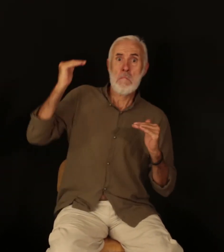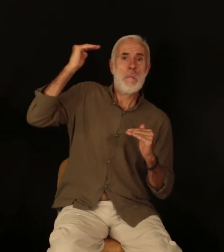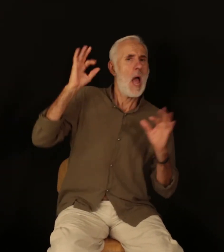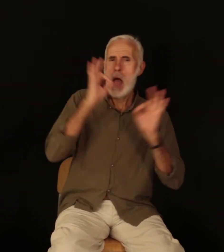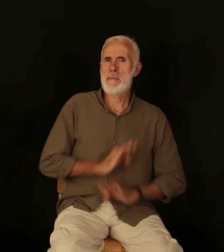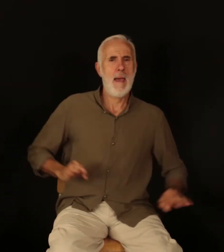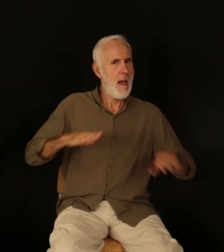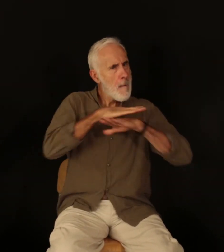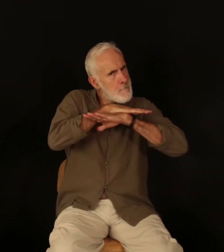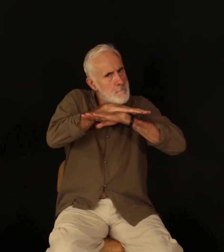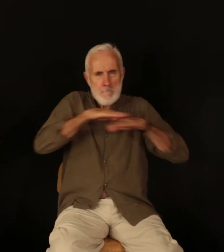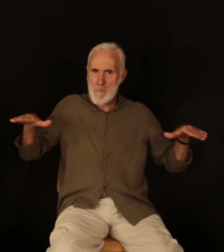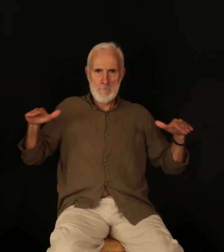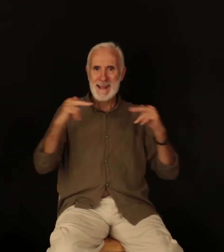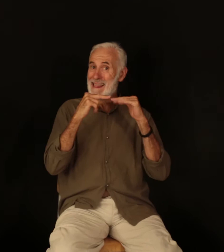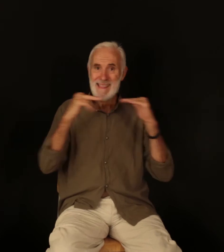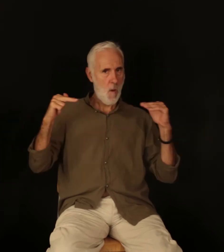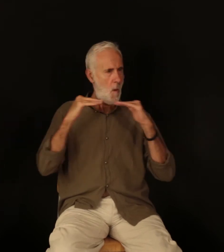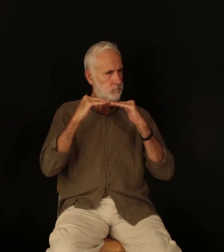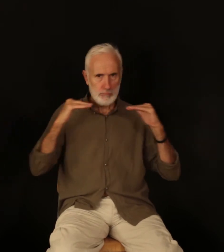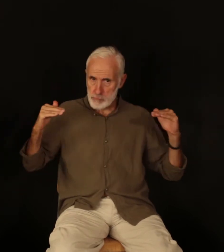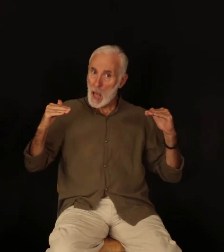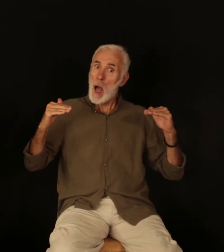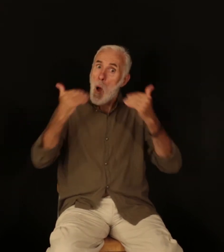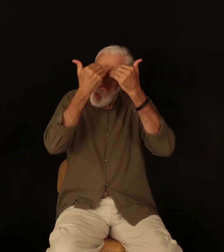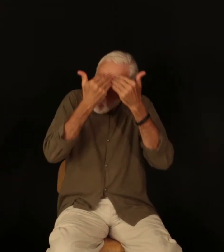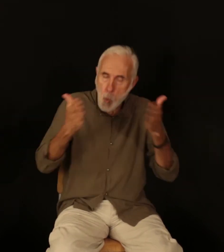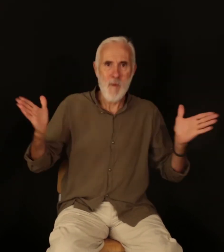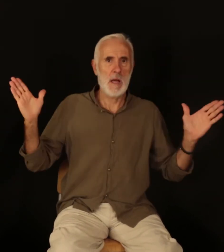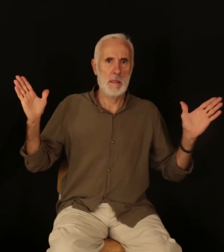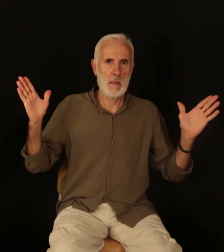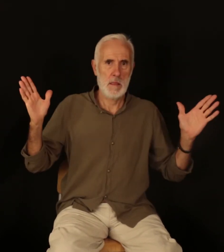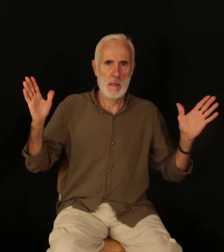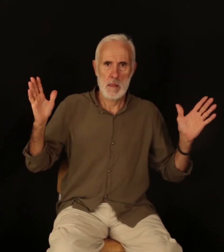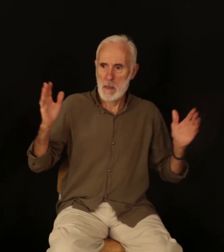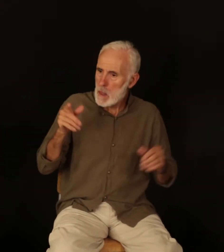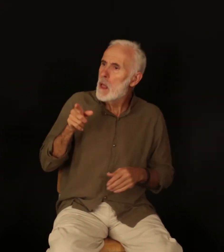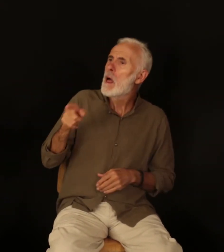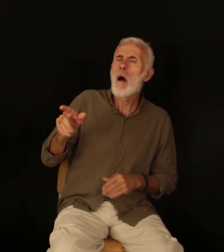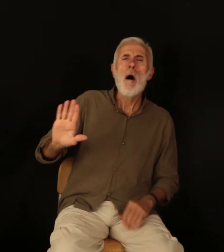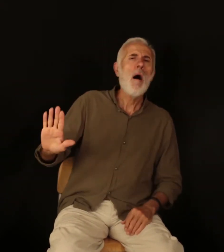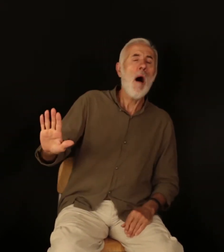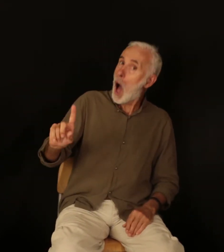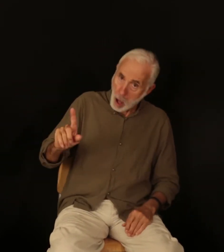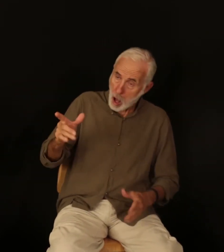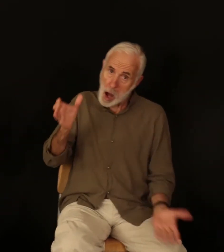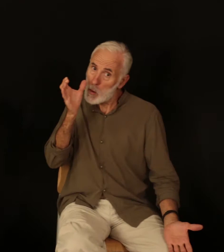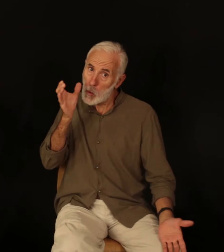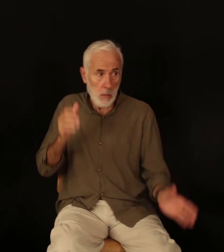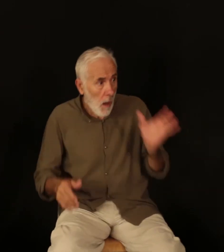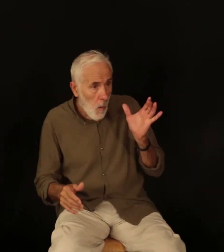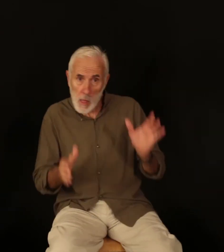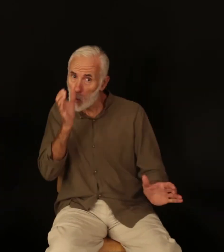complètement ouverte. C'est-à-dire que tout le monde a sa voix à donner sur toutes les décisions qui sont